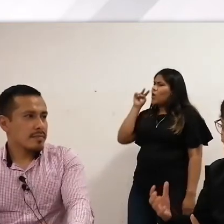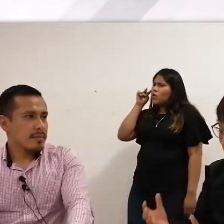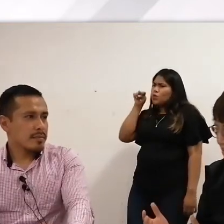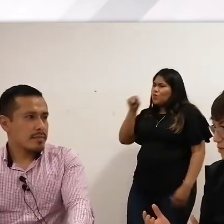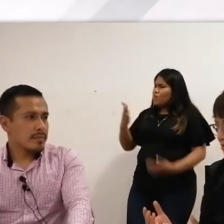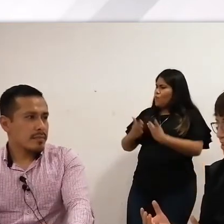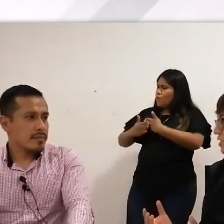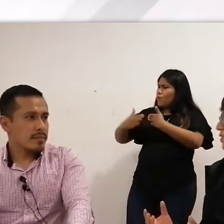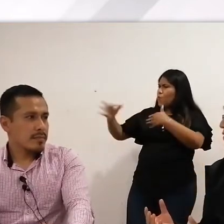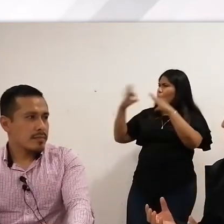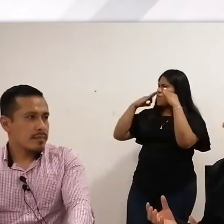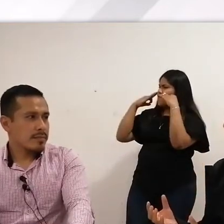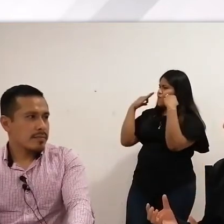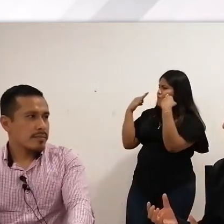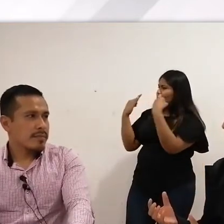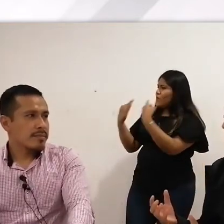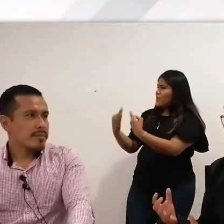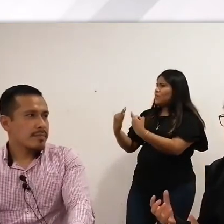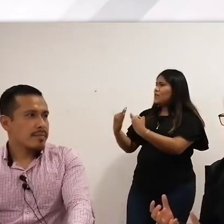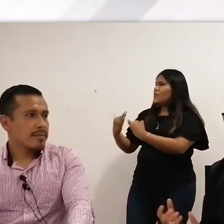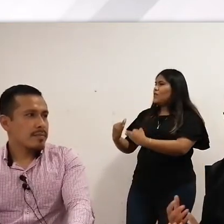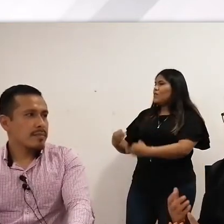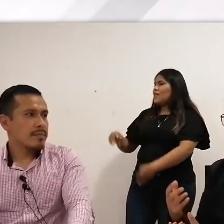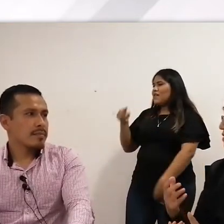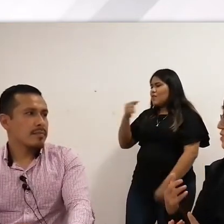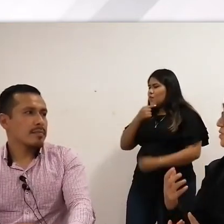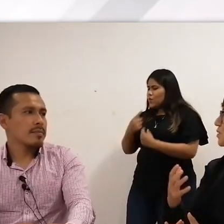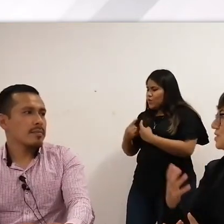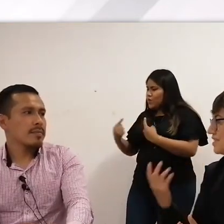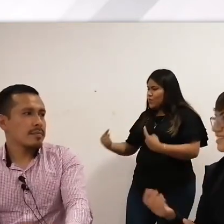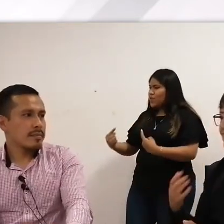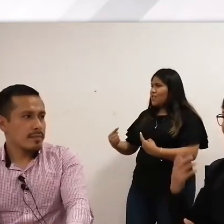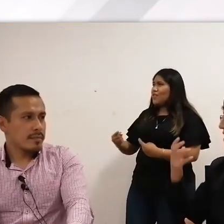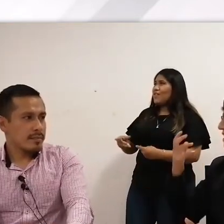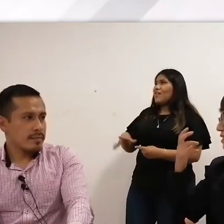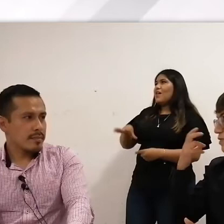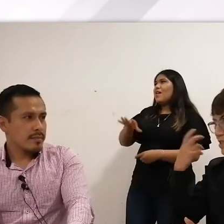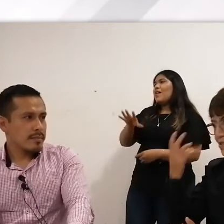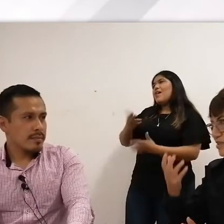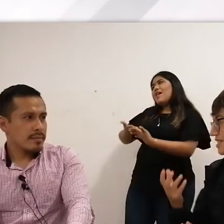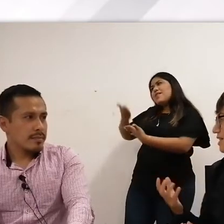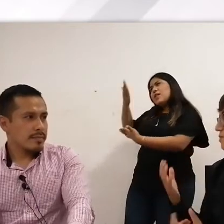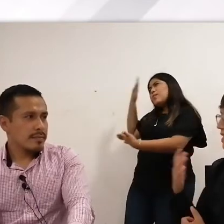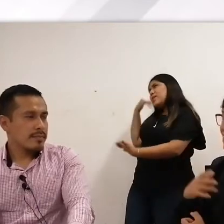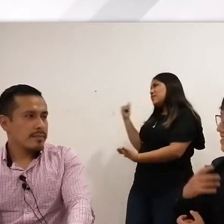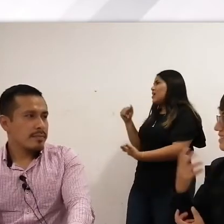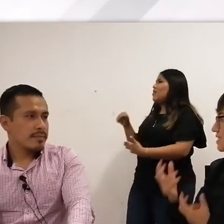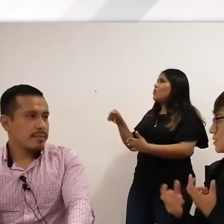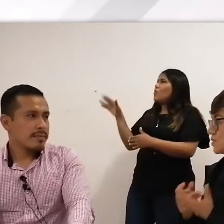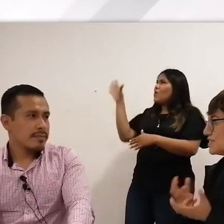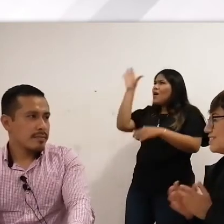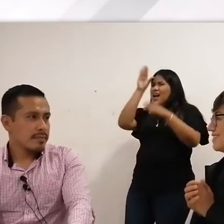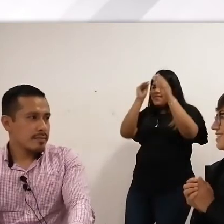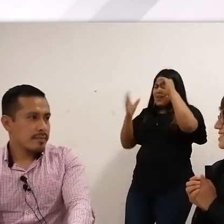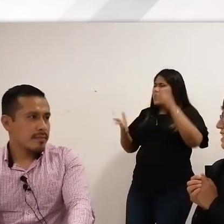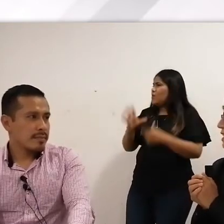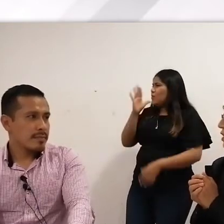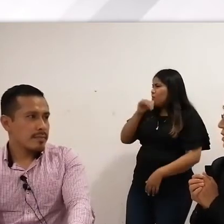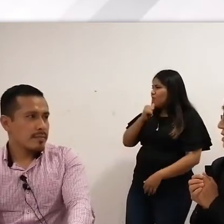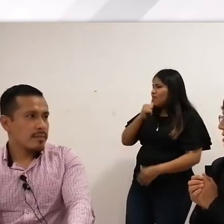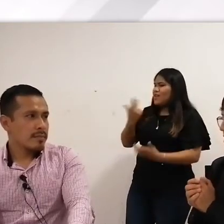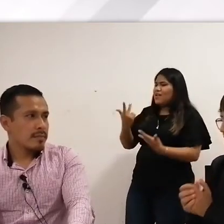toma usted a un niño que no entiende, no asocia imágenes con